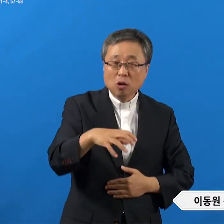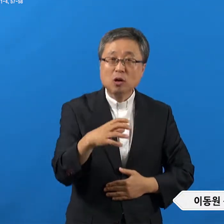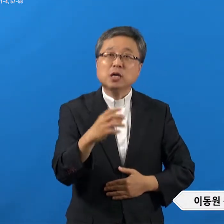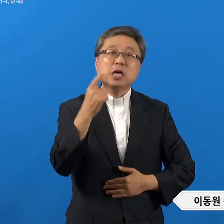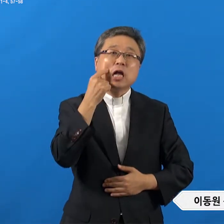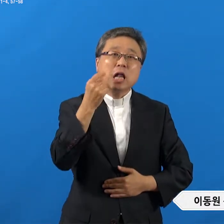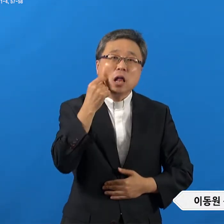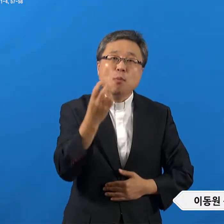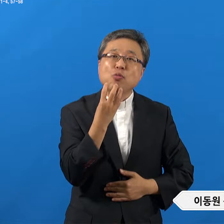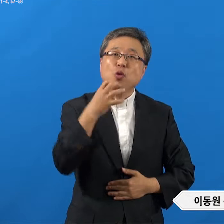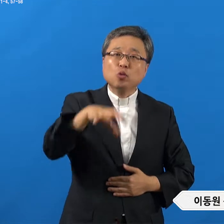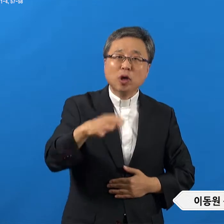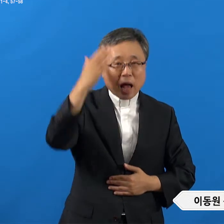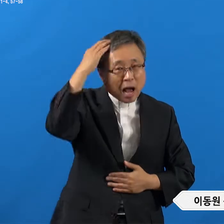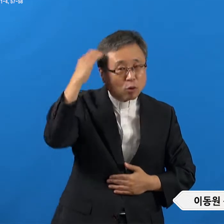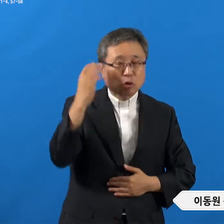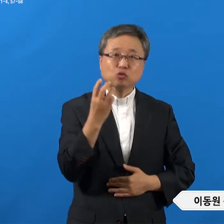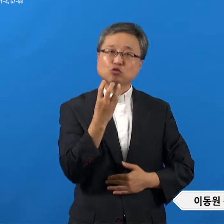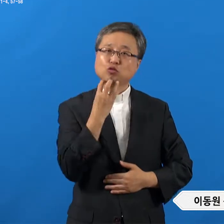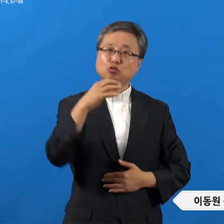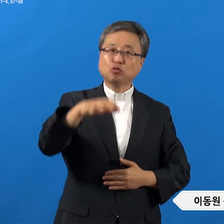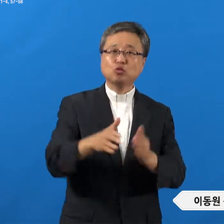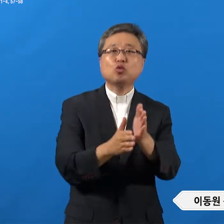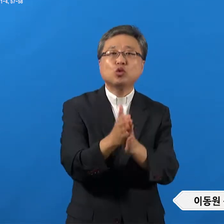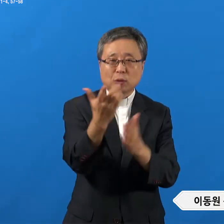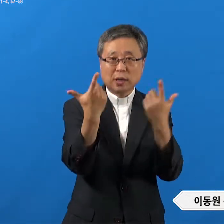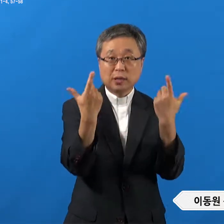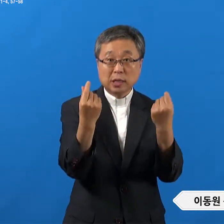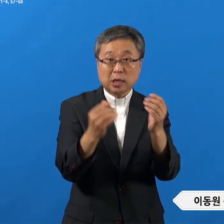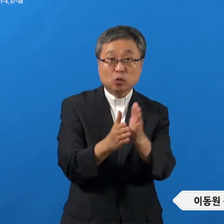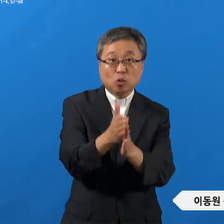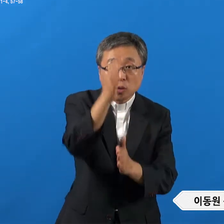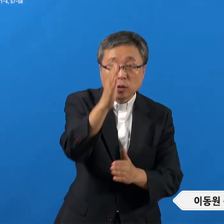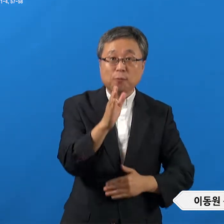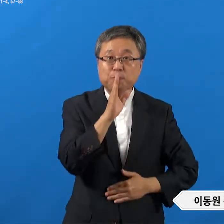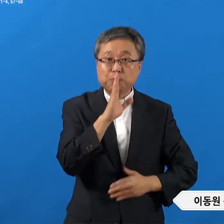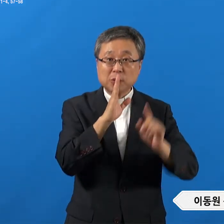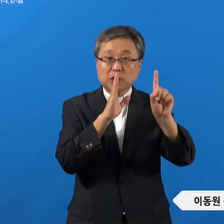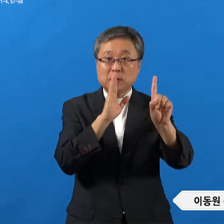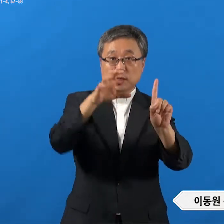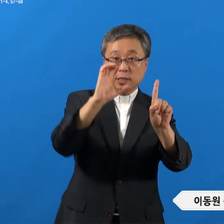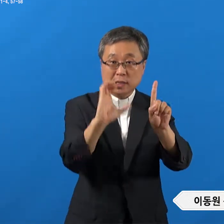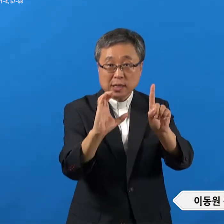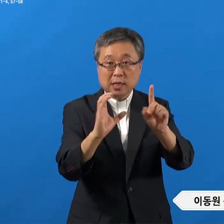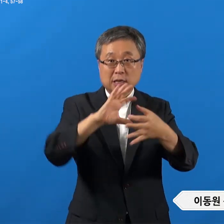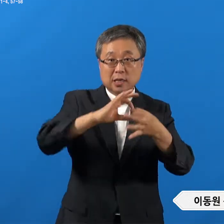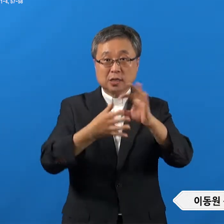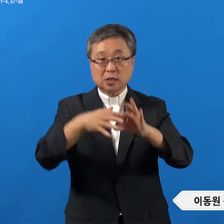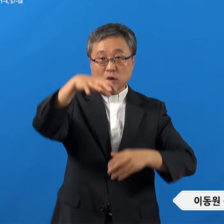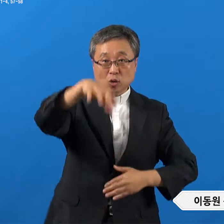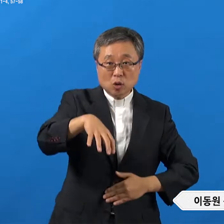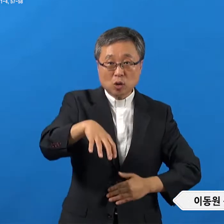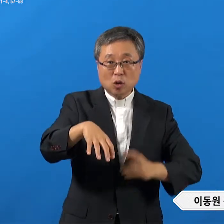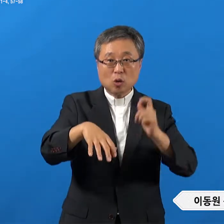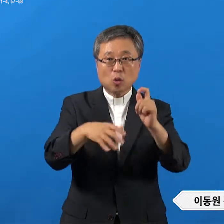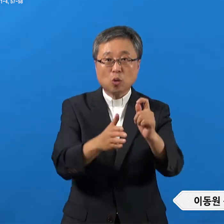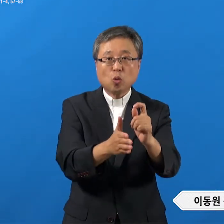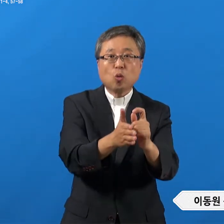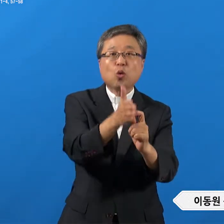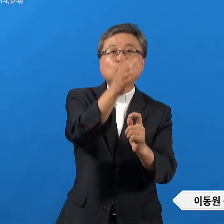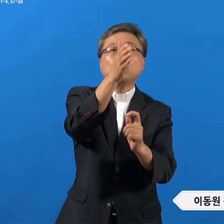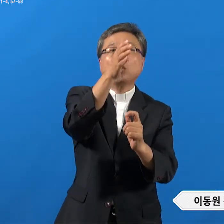동경이나 서울을 연상시키는 도시가 아닐 수가 없었습니다. 이 도시는 1세기의 그리스에 위치한